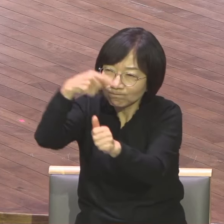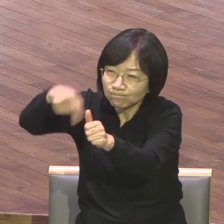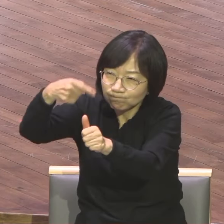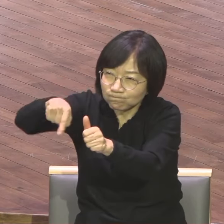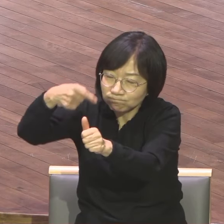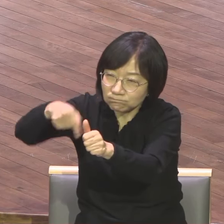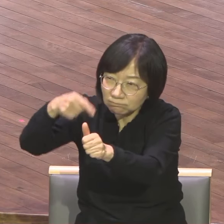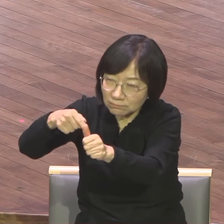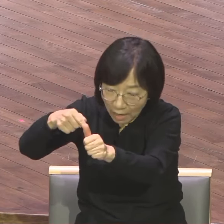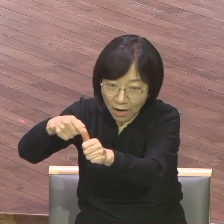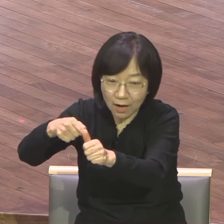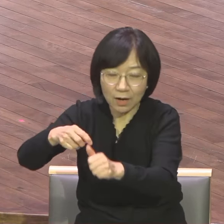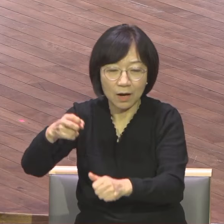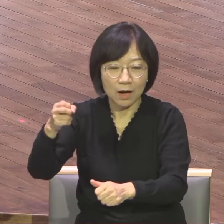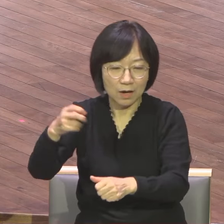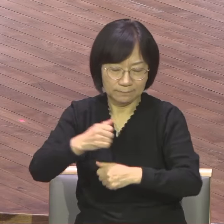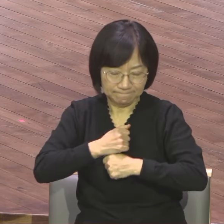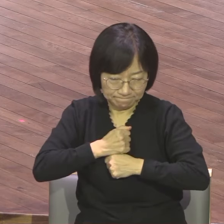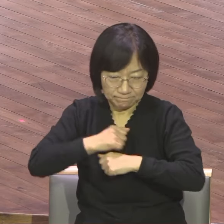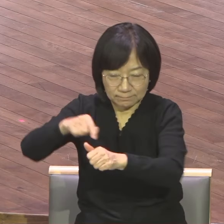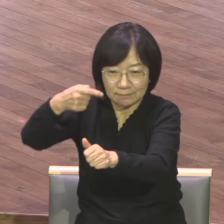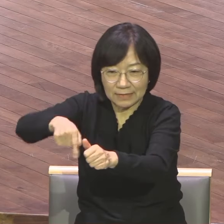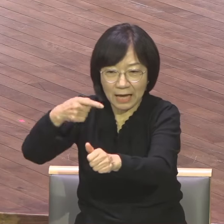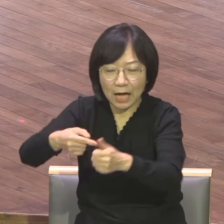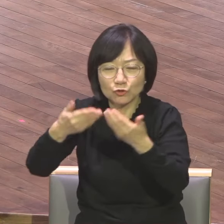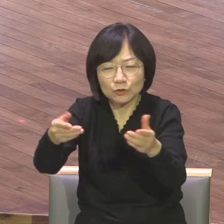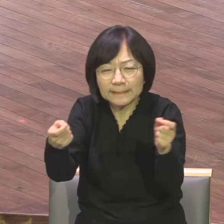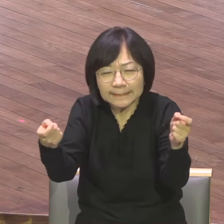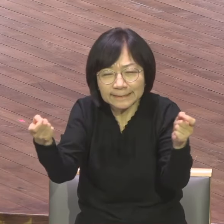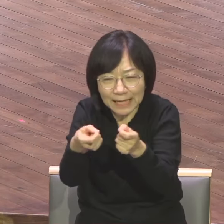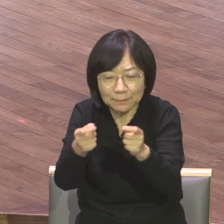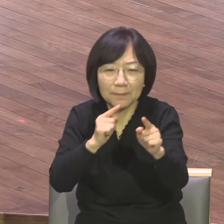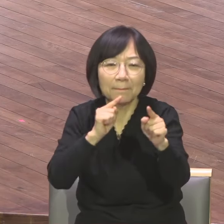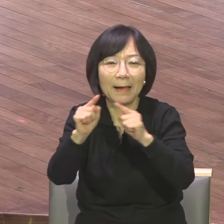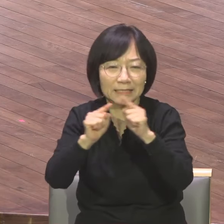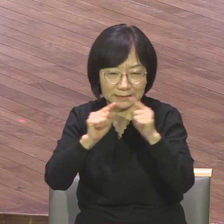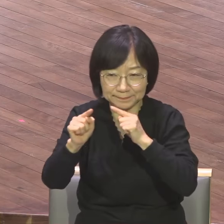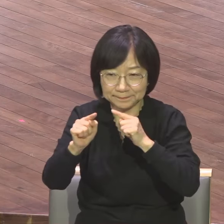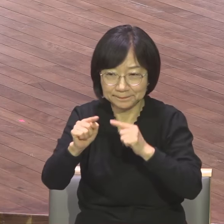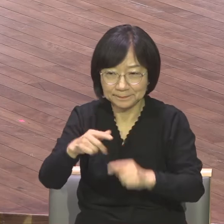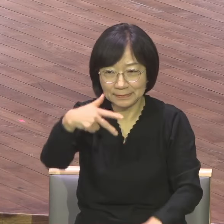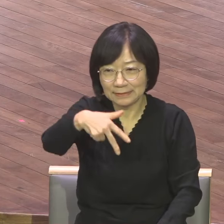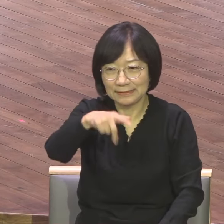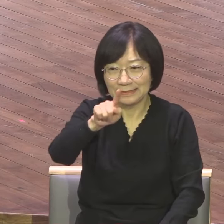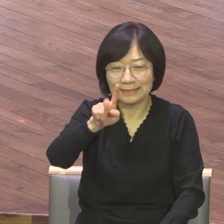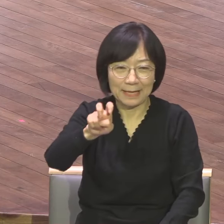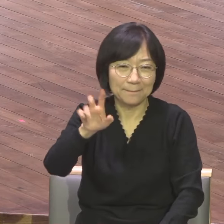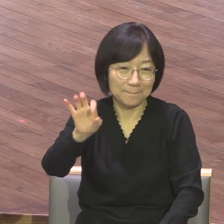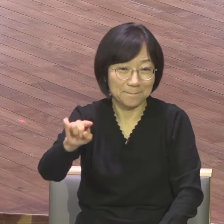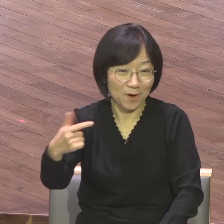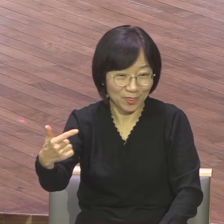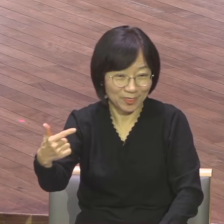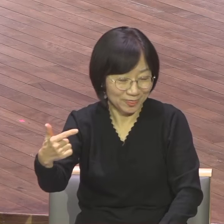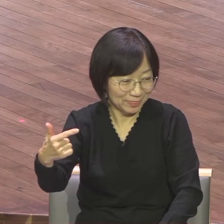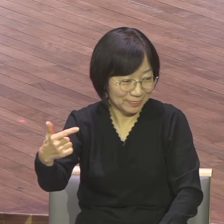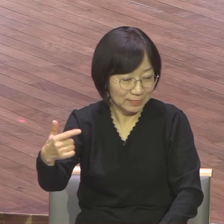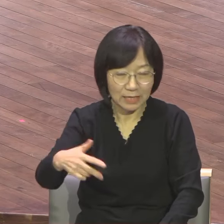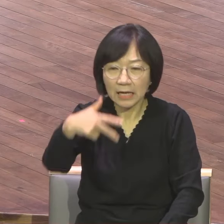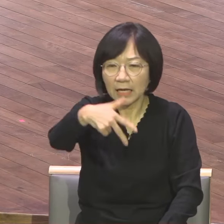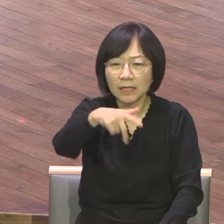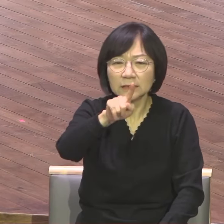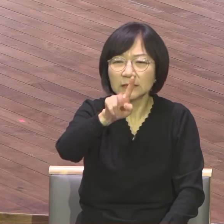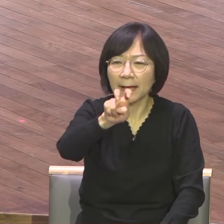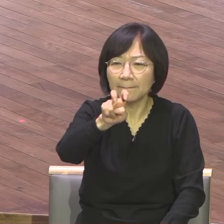되고 경계가 되는 짧은 말씀이라는 의미예요. 한자로 말하면 이 잠,